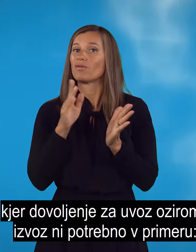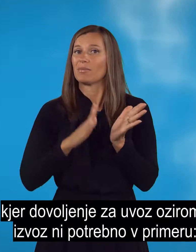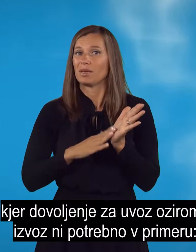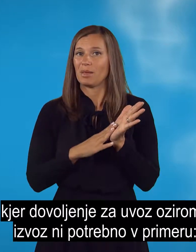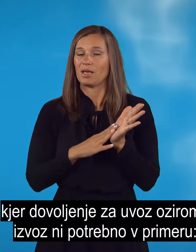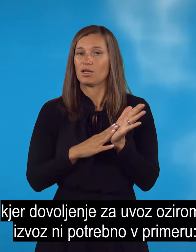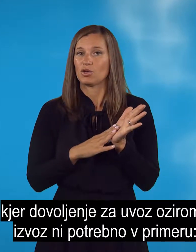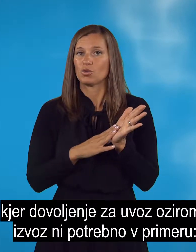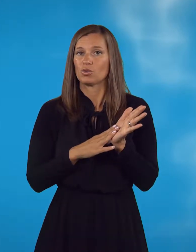primeru.